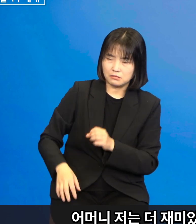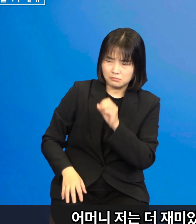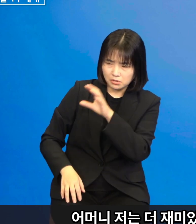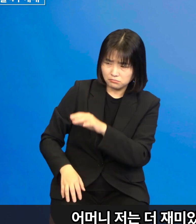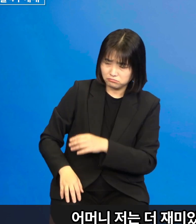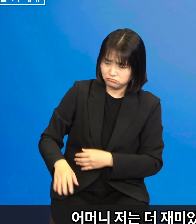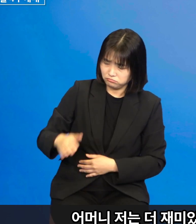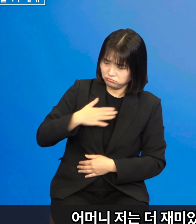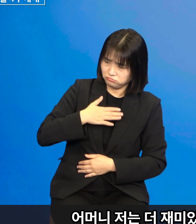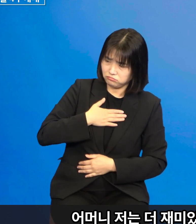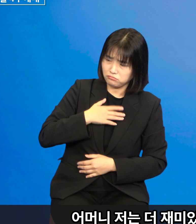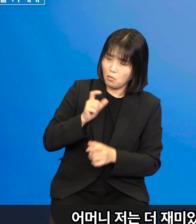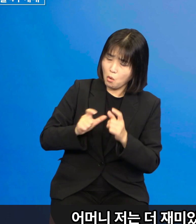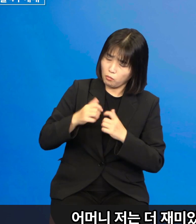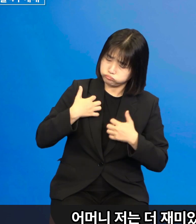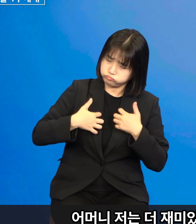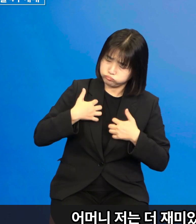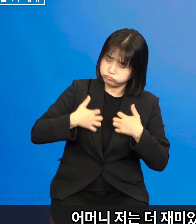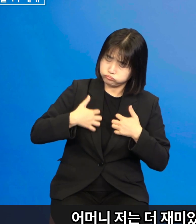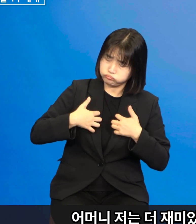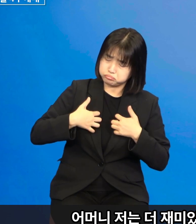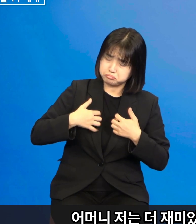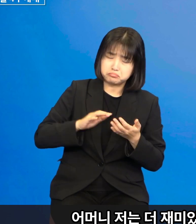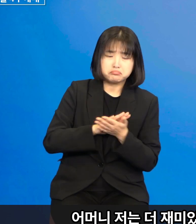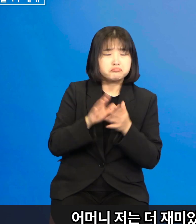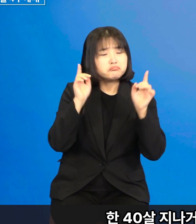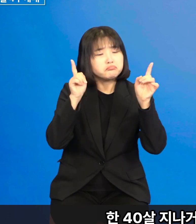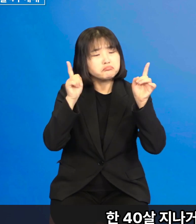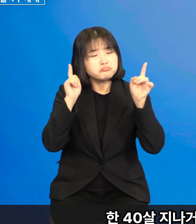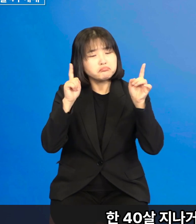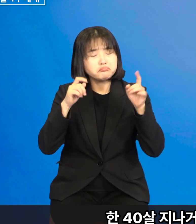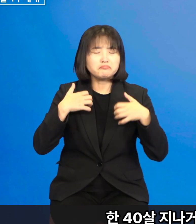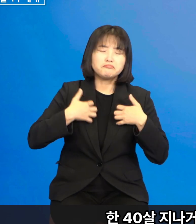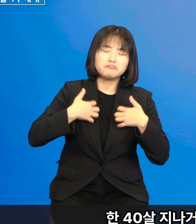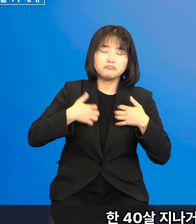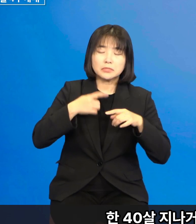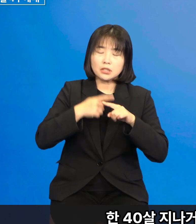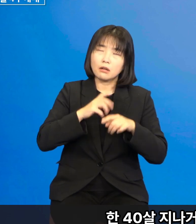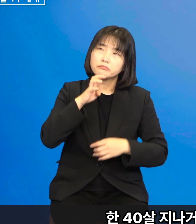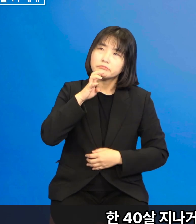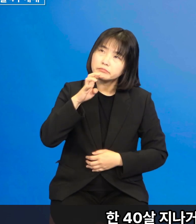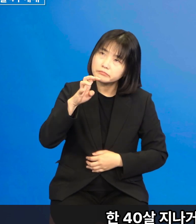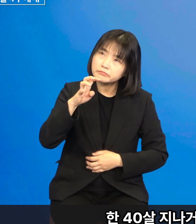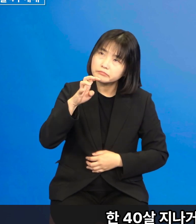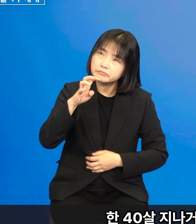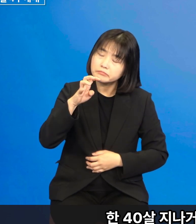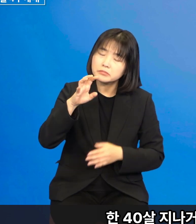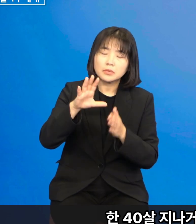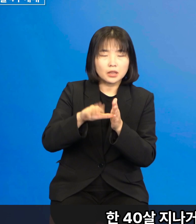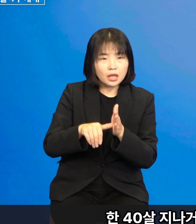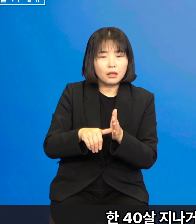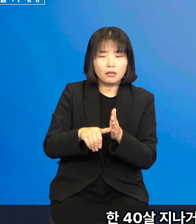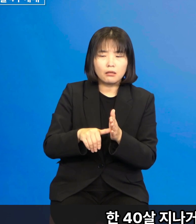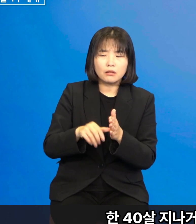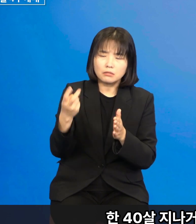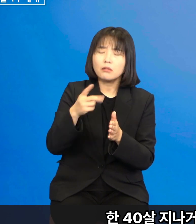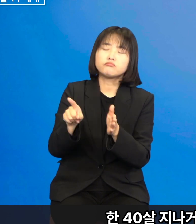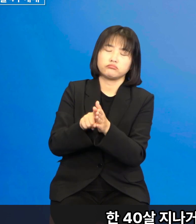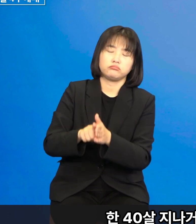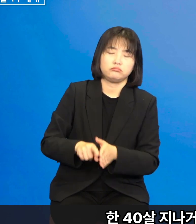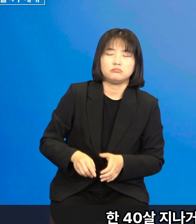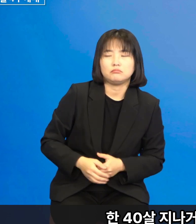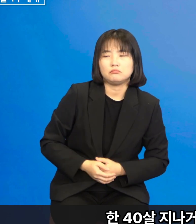저는 더 재미있는 이 남봉 생활을 즐기다가 한 40살 지나거든 그때쯤 믿겠습니다.